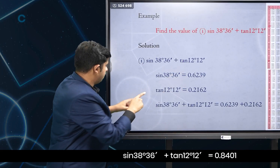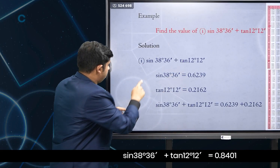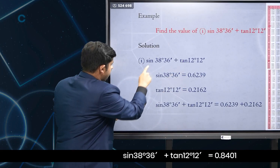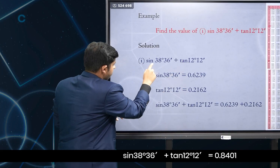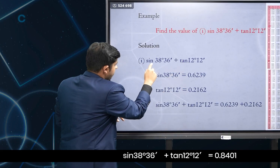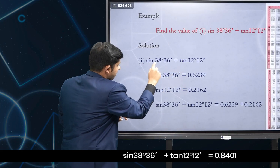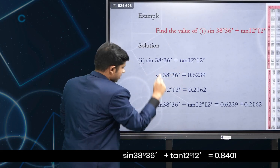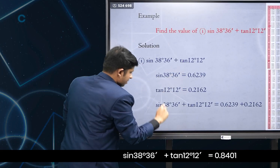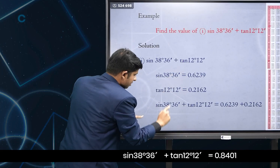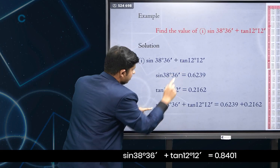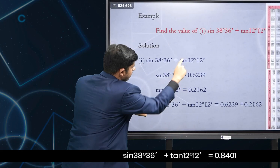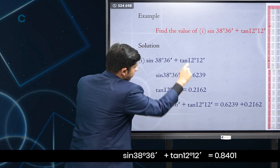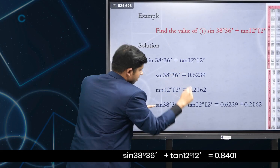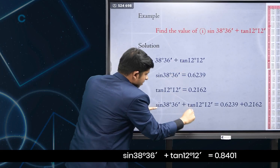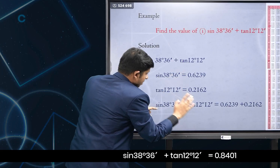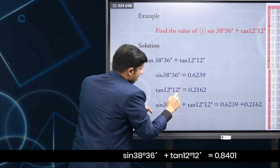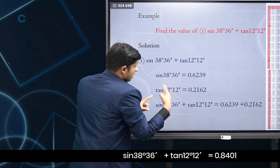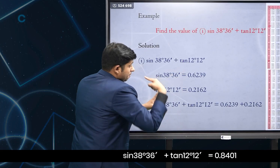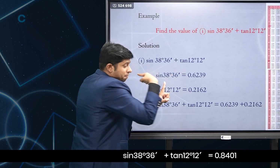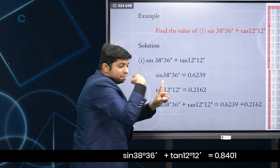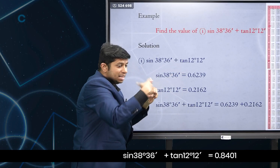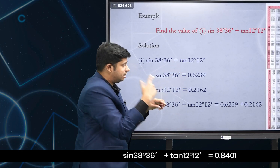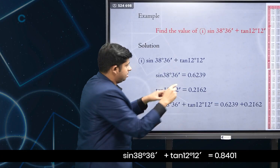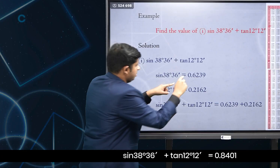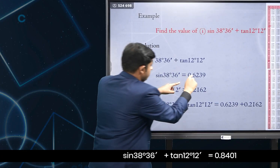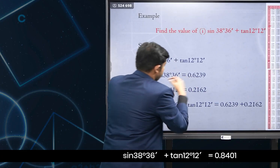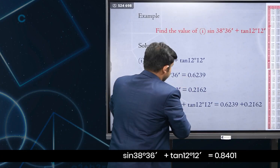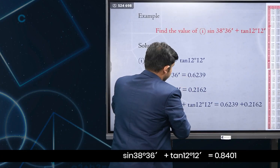साइन 38 डिग्री 36 मिनट्स प्लस tan 12 डिग्री 12 मिनट्स इज इक्वल